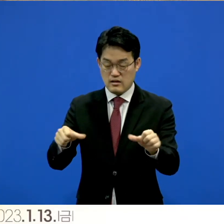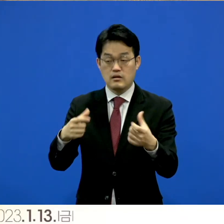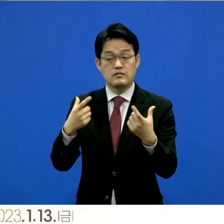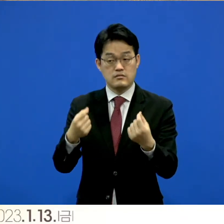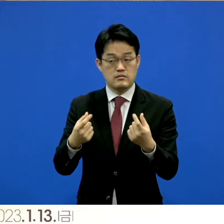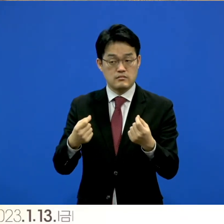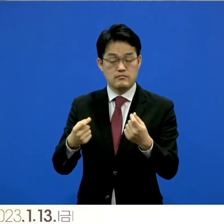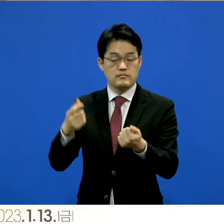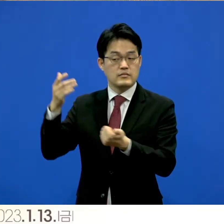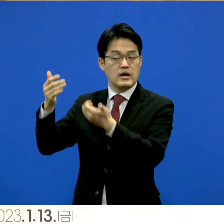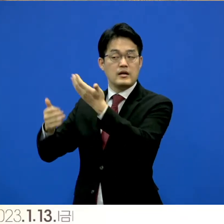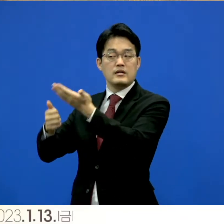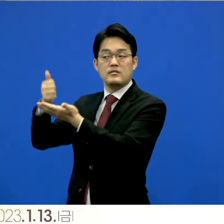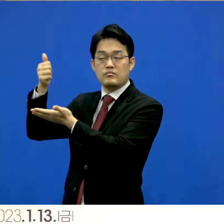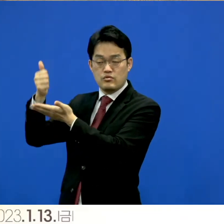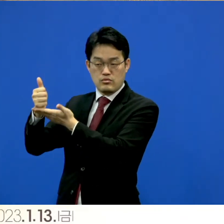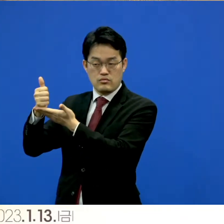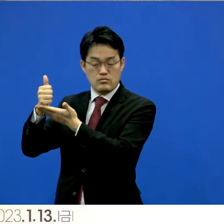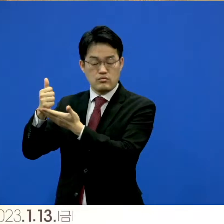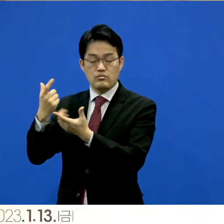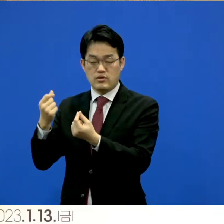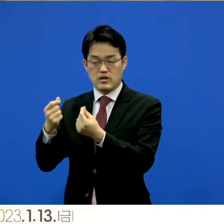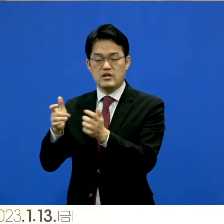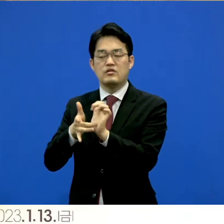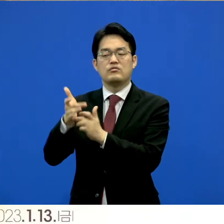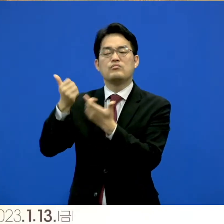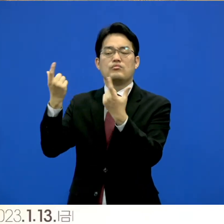식탁에 앉으셨습니다.